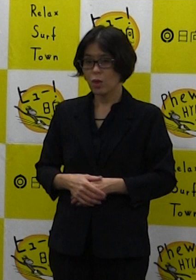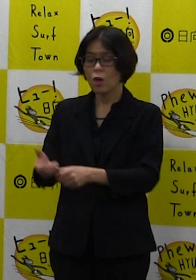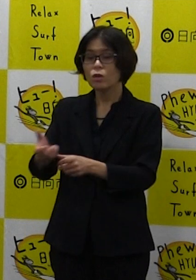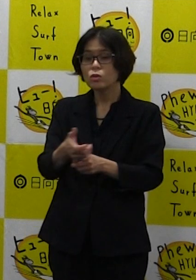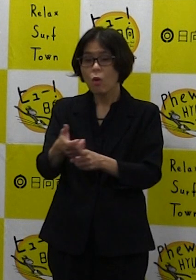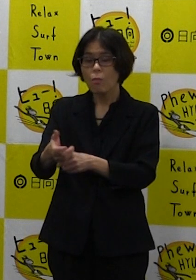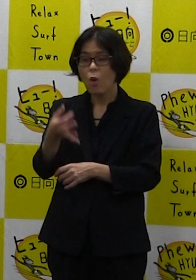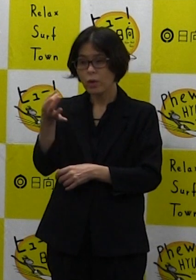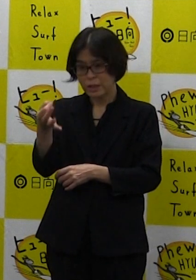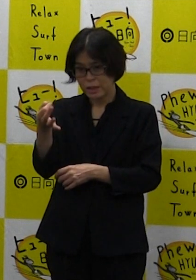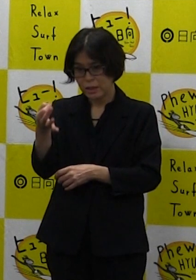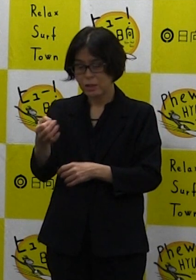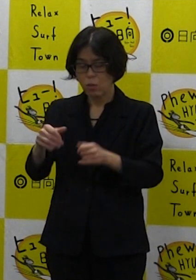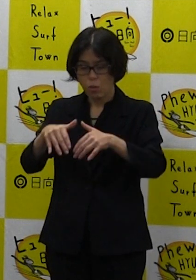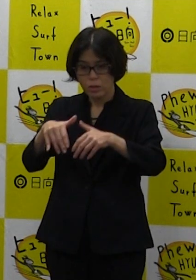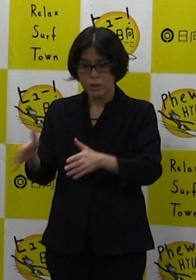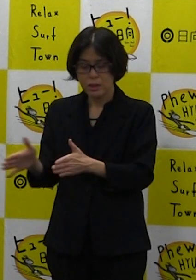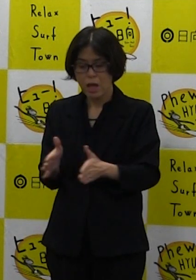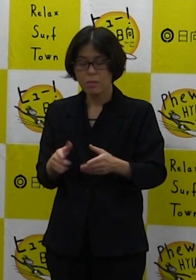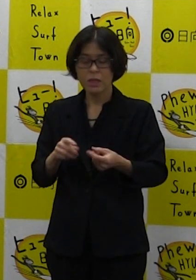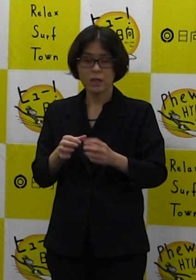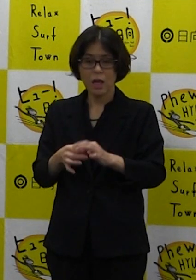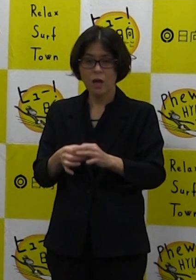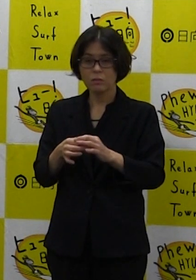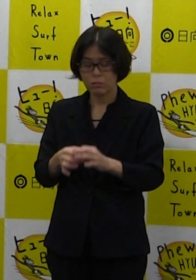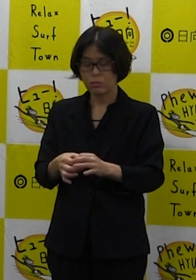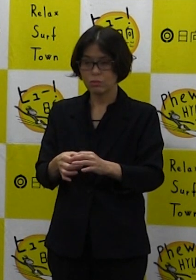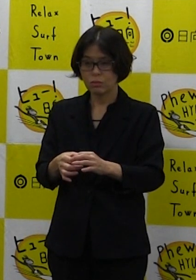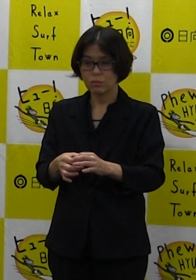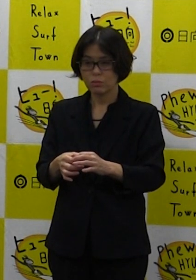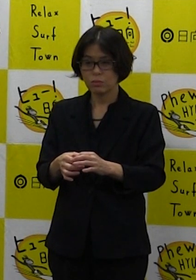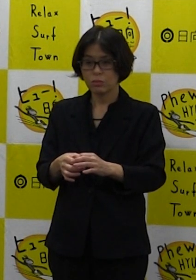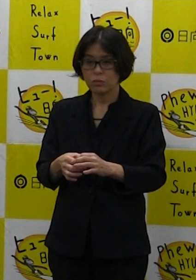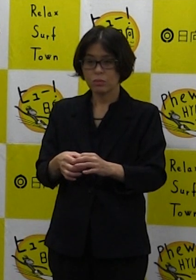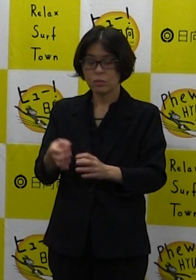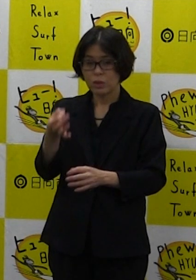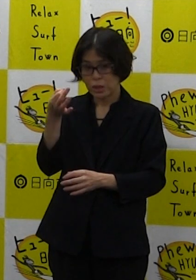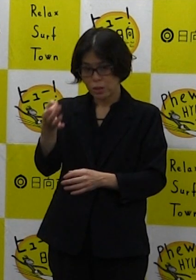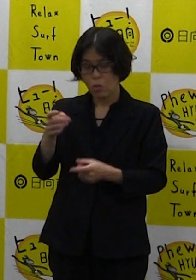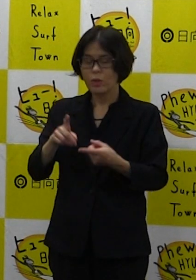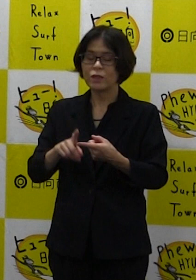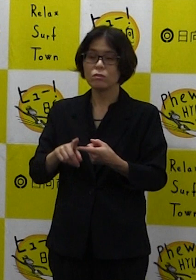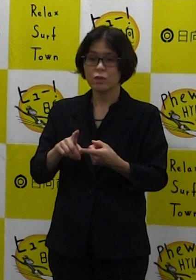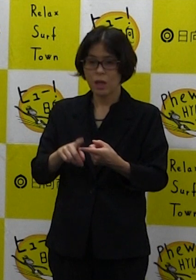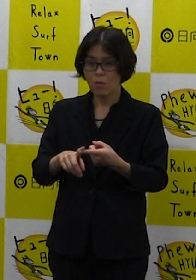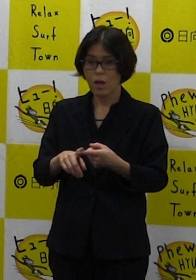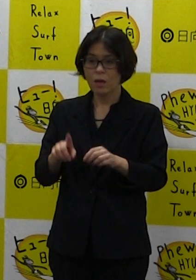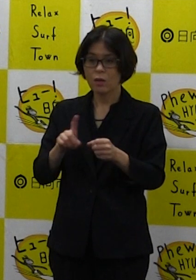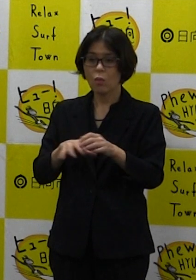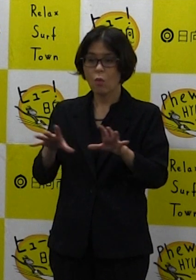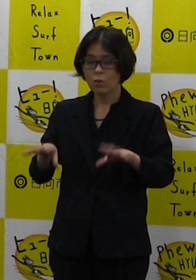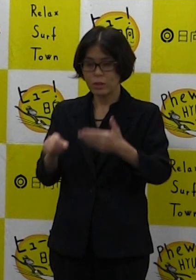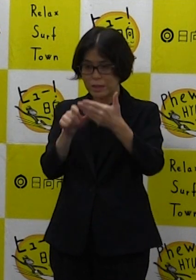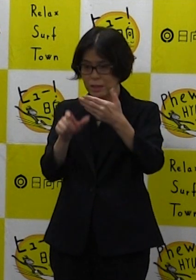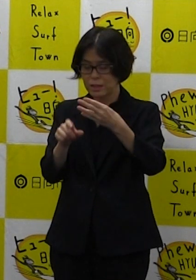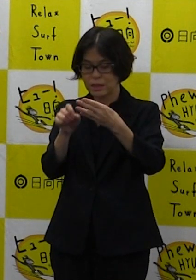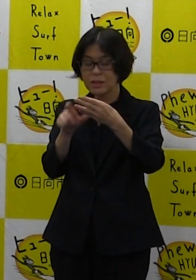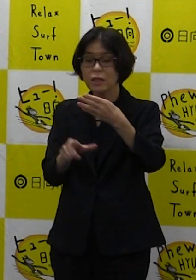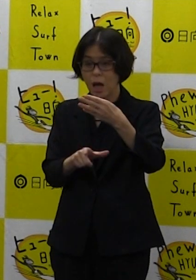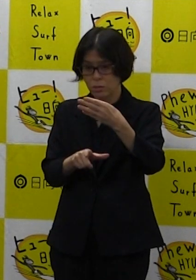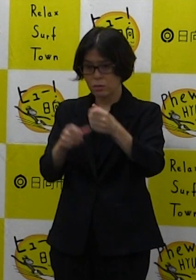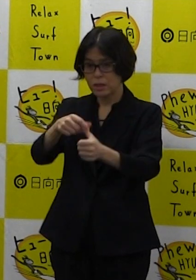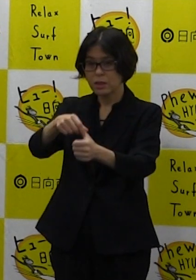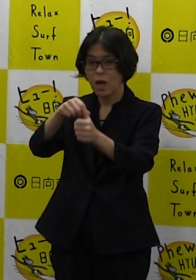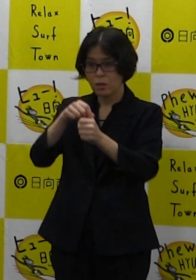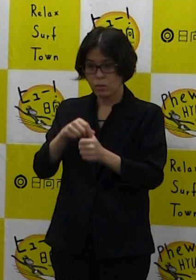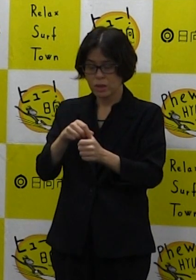常備消防施設等の整備に関する経費につきましては本年4月に採用した女性